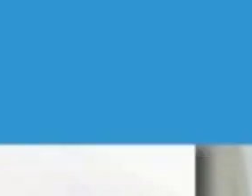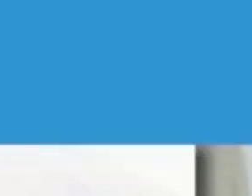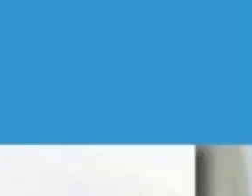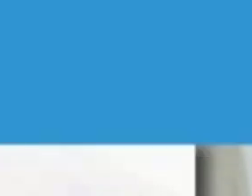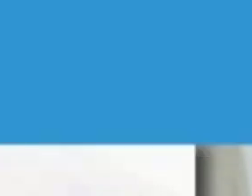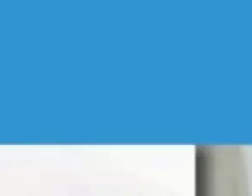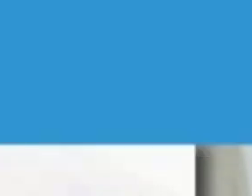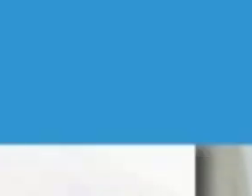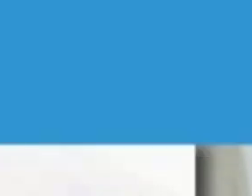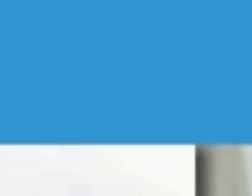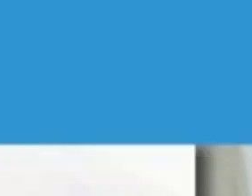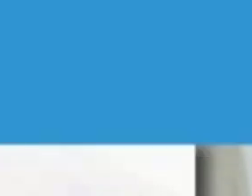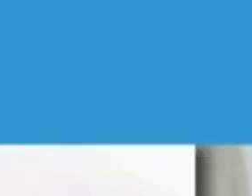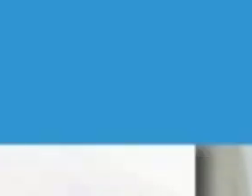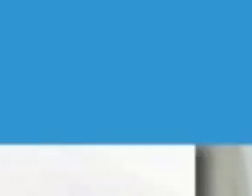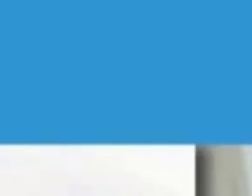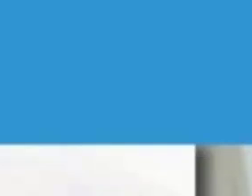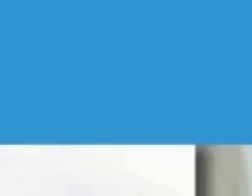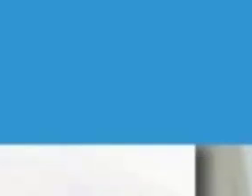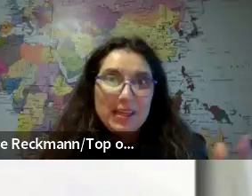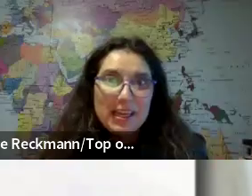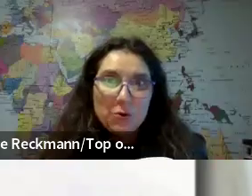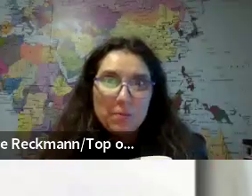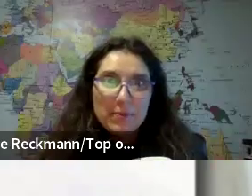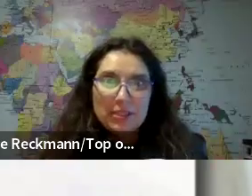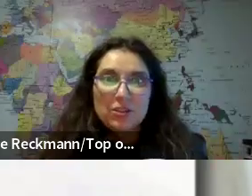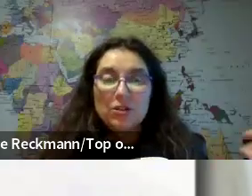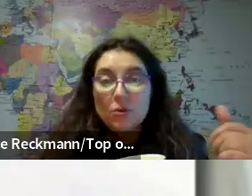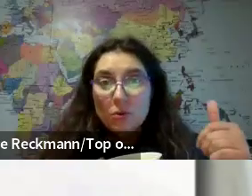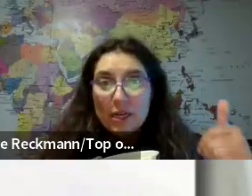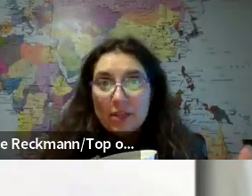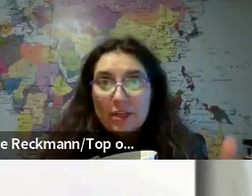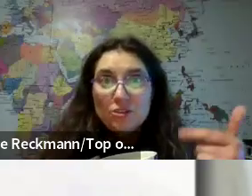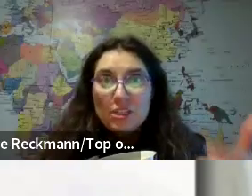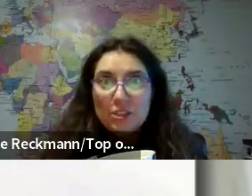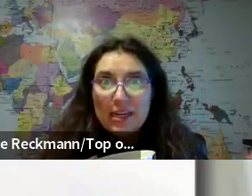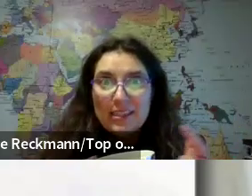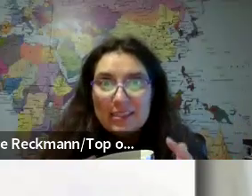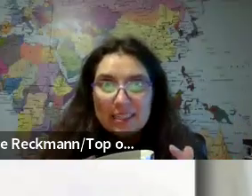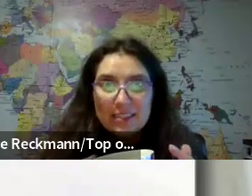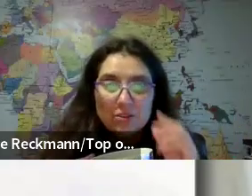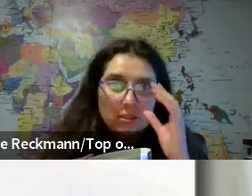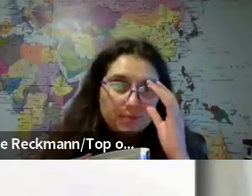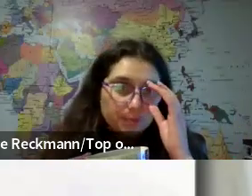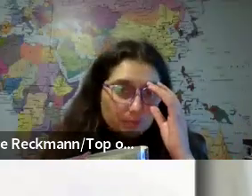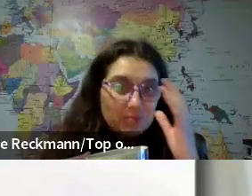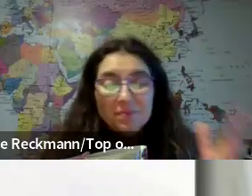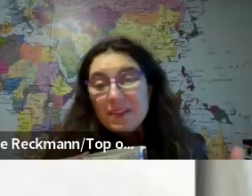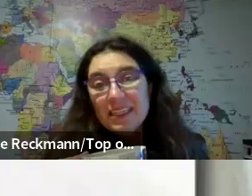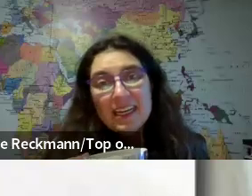Tenemos Hola. dos medidas. Hola. Tenemos dos medidas de cumplimiento. Una es la donación y otra es la tercerización.